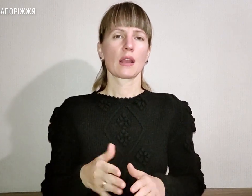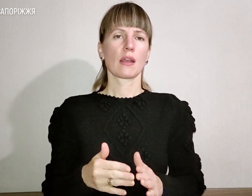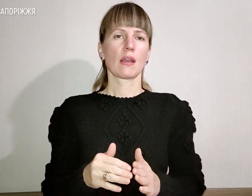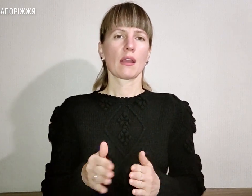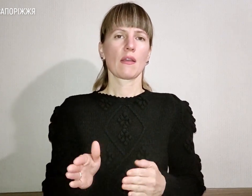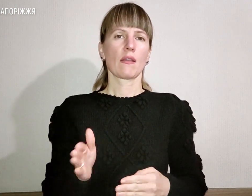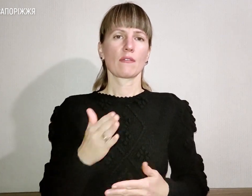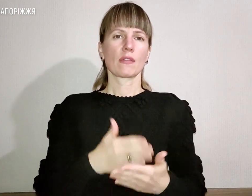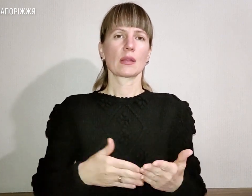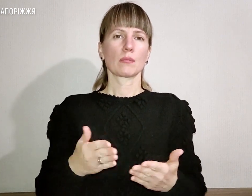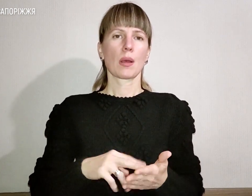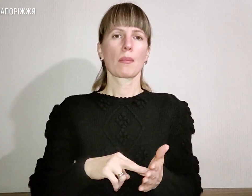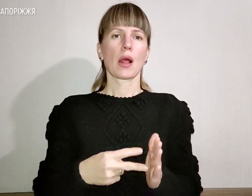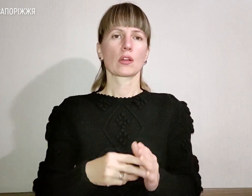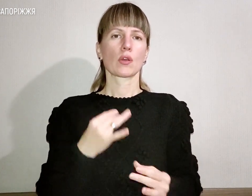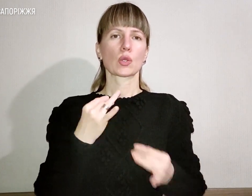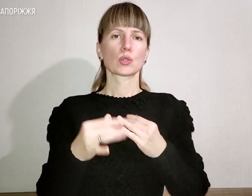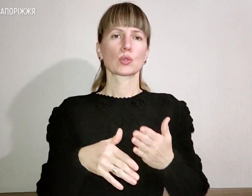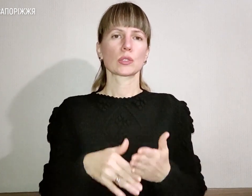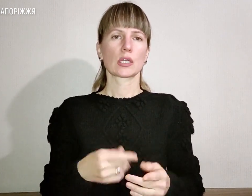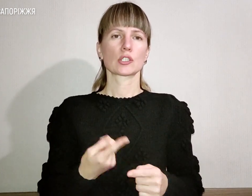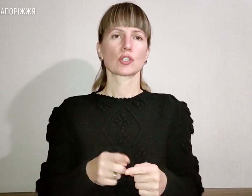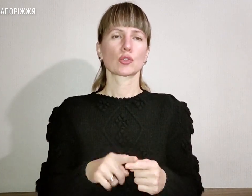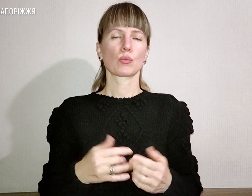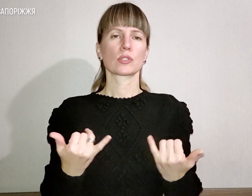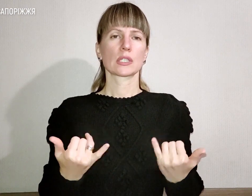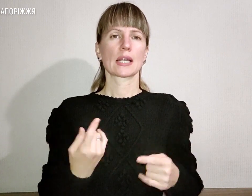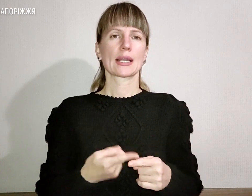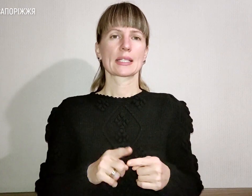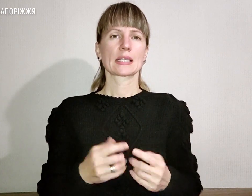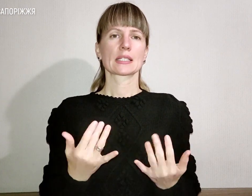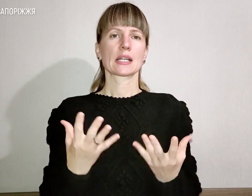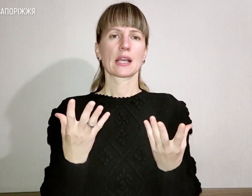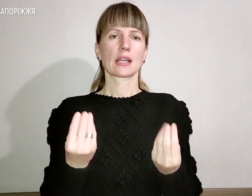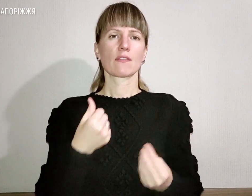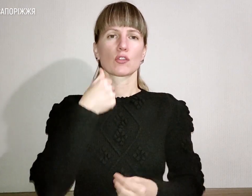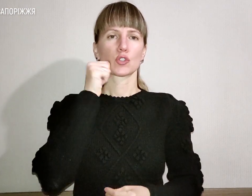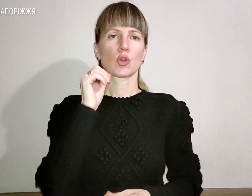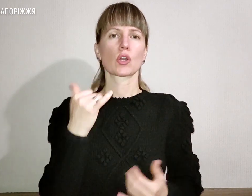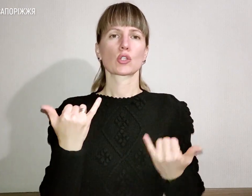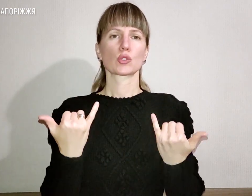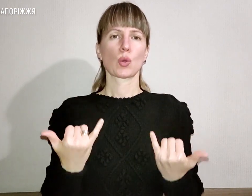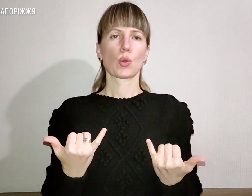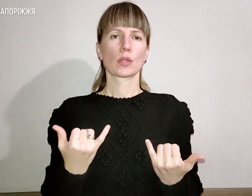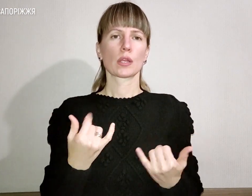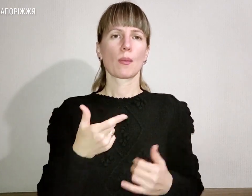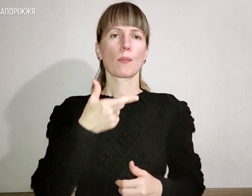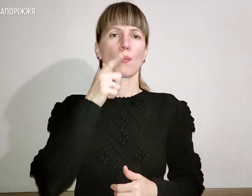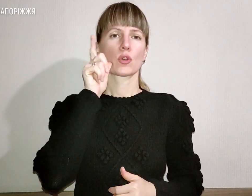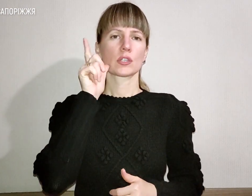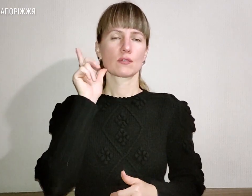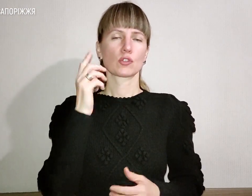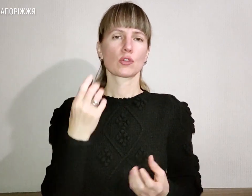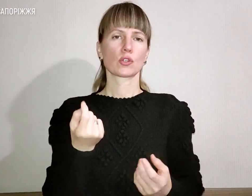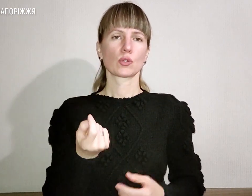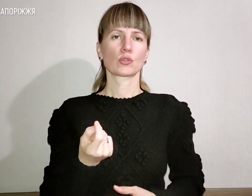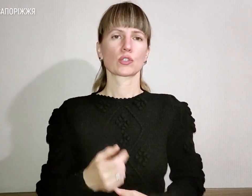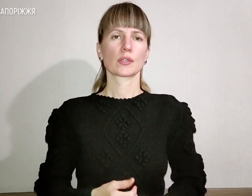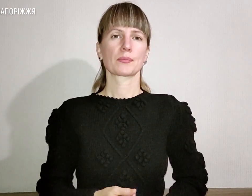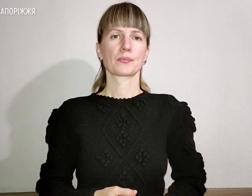і консультації. Тому наразі це ось кілька днів, вчора, сьогодні, позавчора трошки. Чи